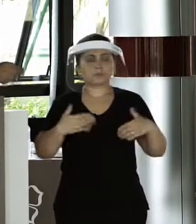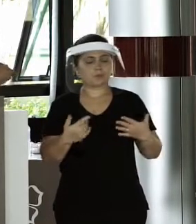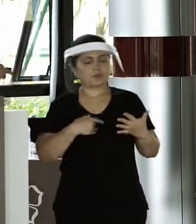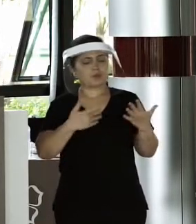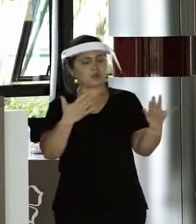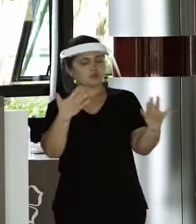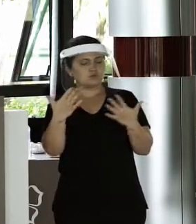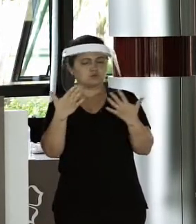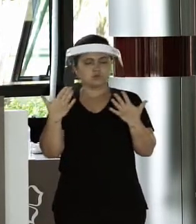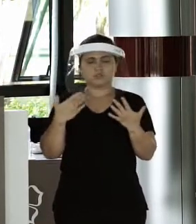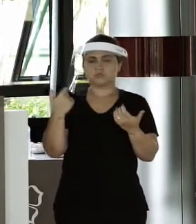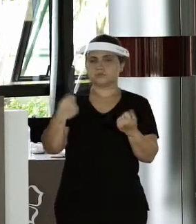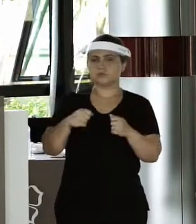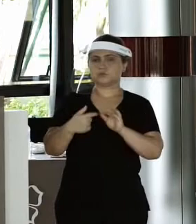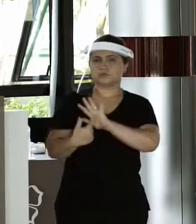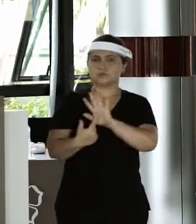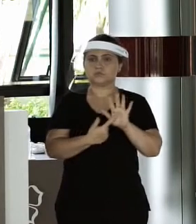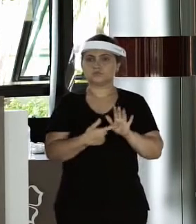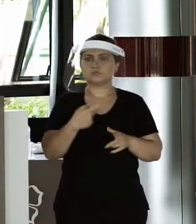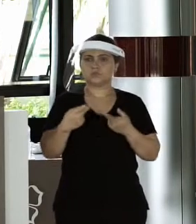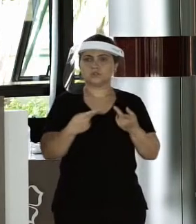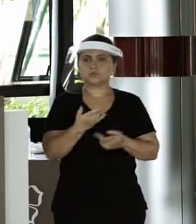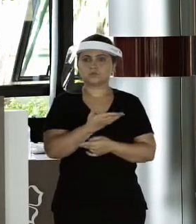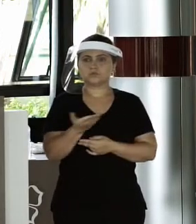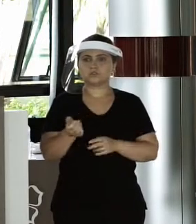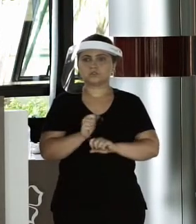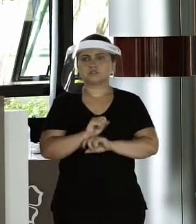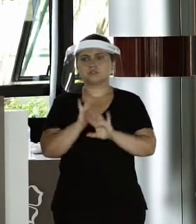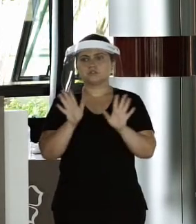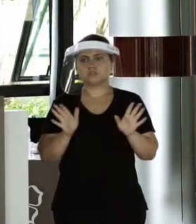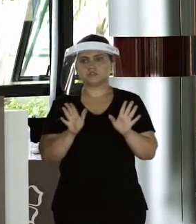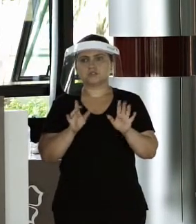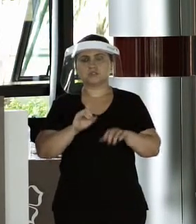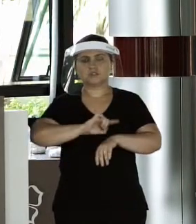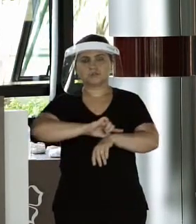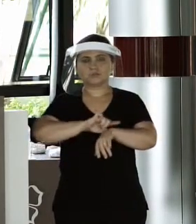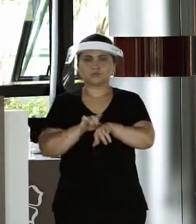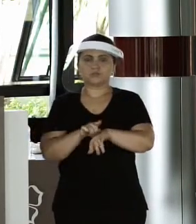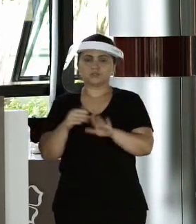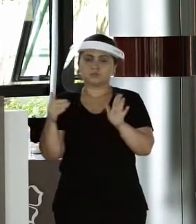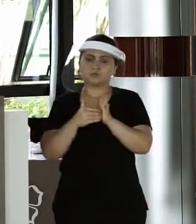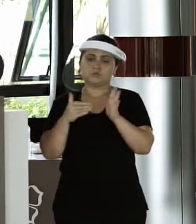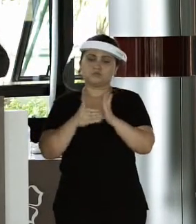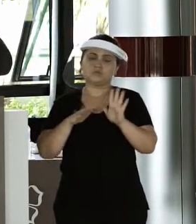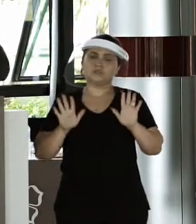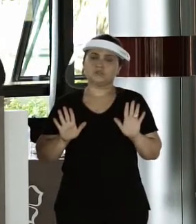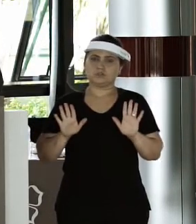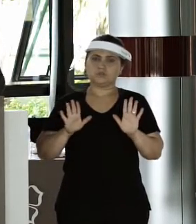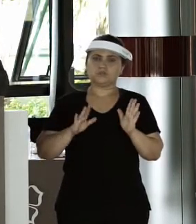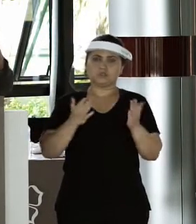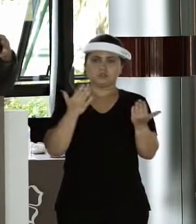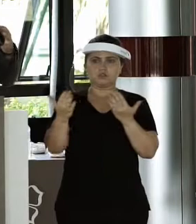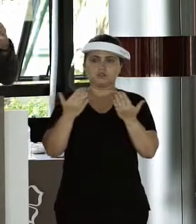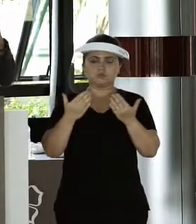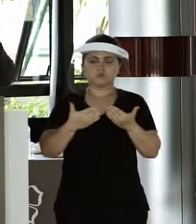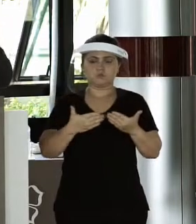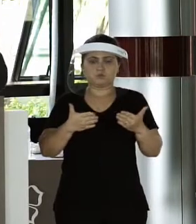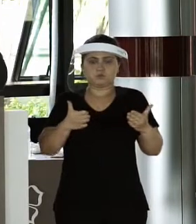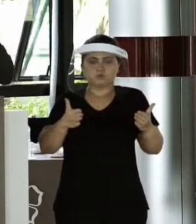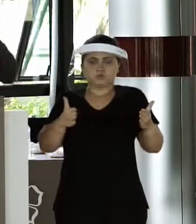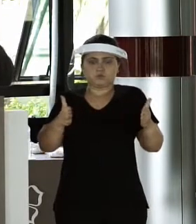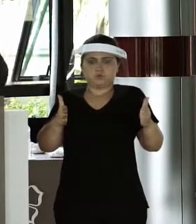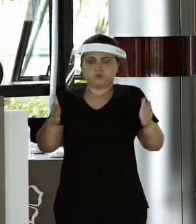tem os parâmetros que eu mencionei com vocês. É claro, meu tempo aqui foi limitado. Esses parâmetros eles ainda